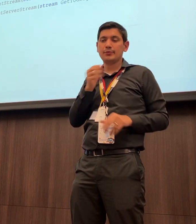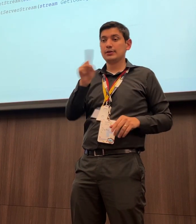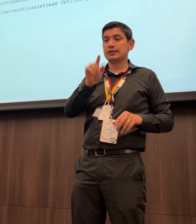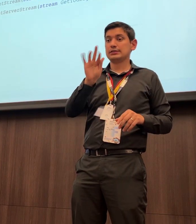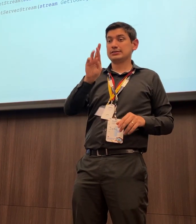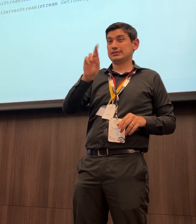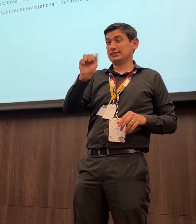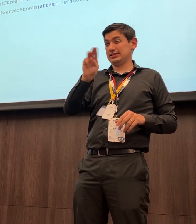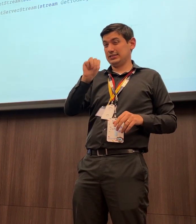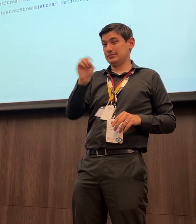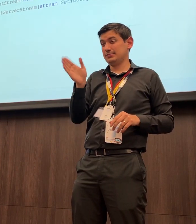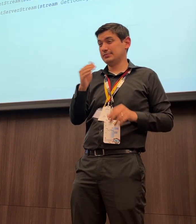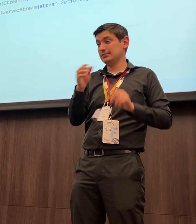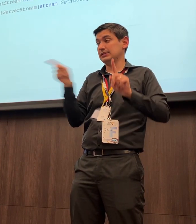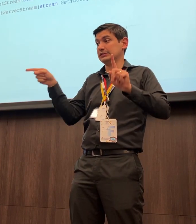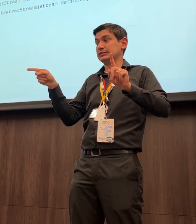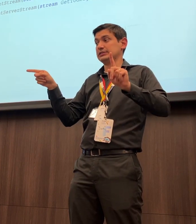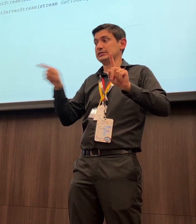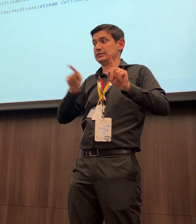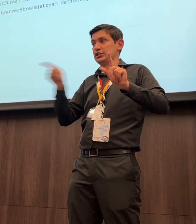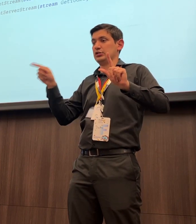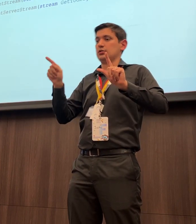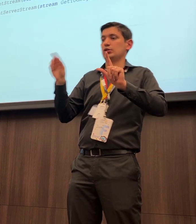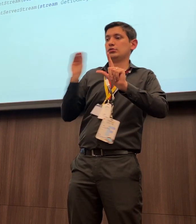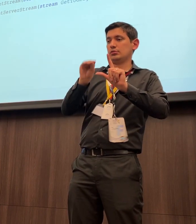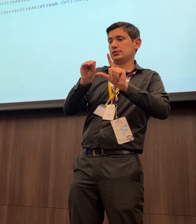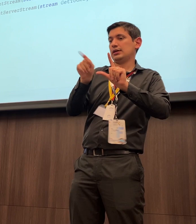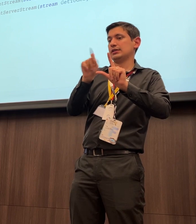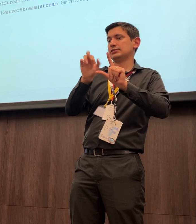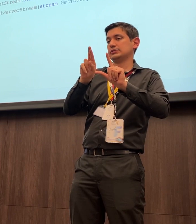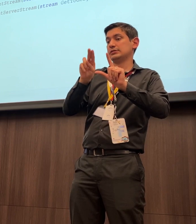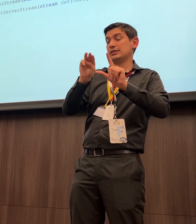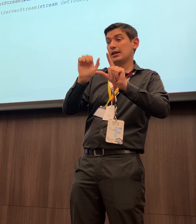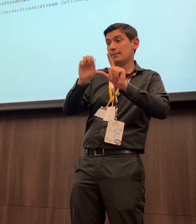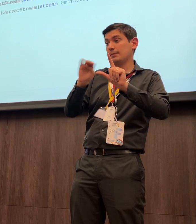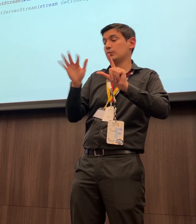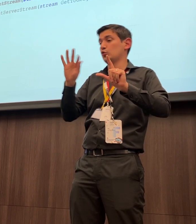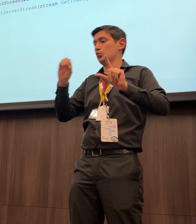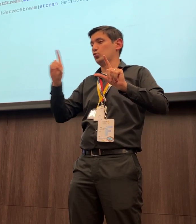desde el servidor, haremos el stream adelante del to-do. Y en el caso